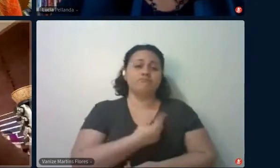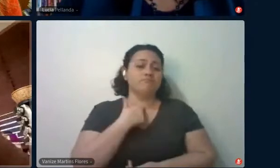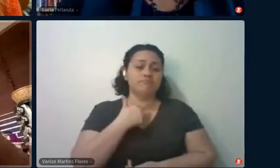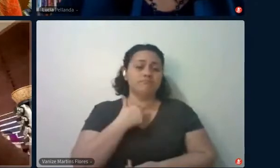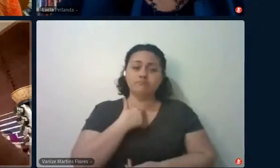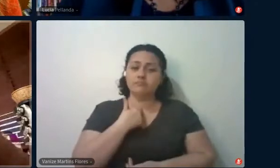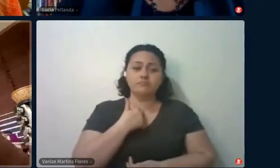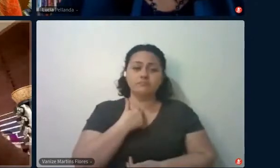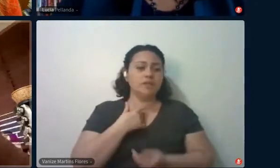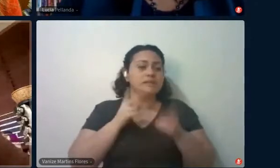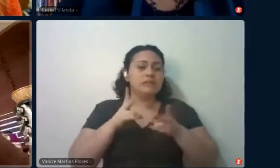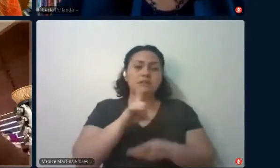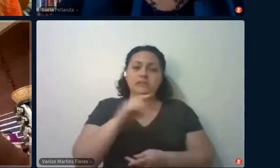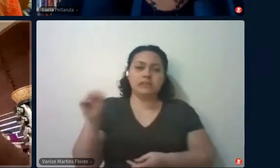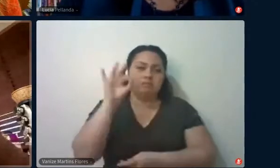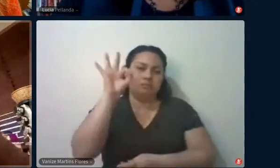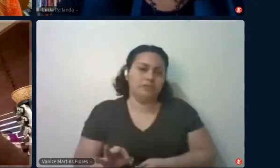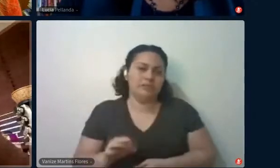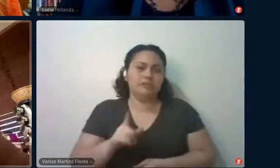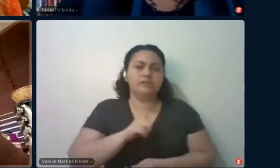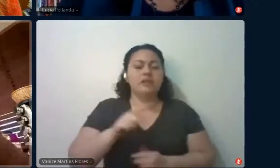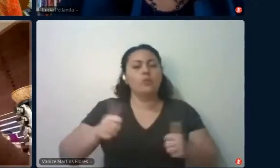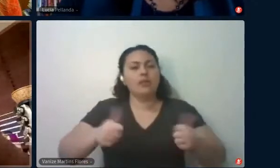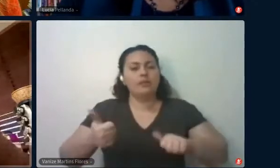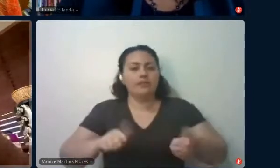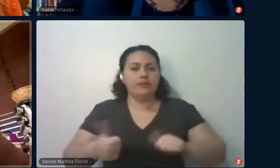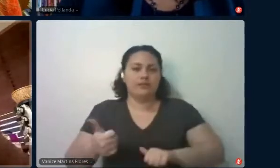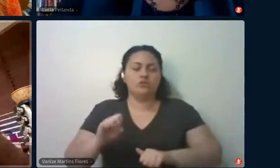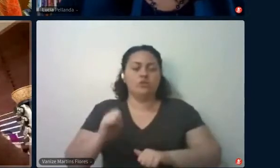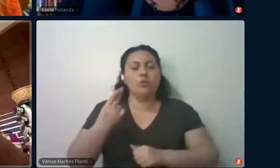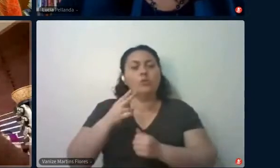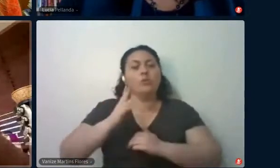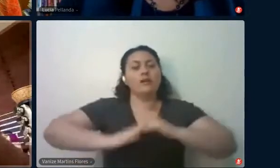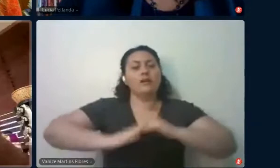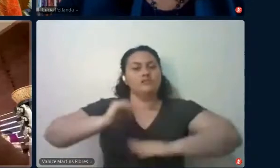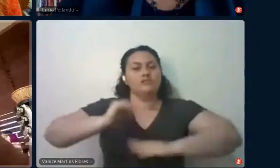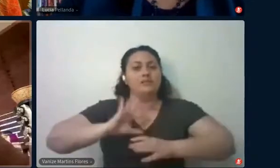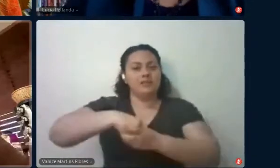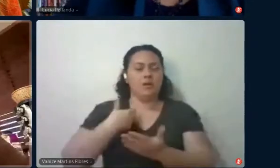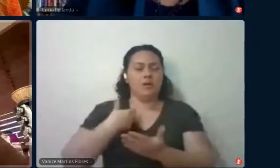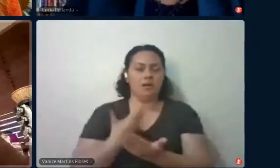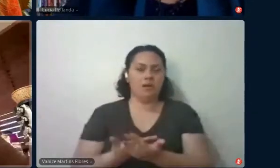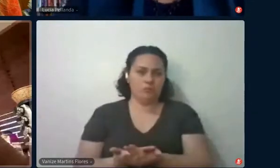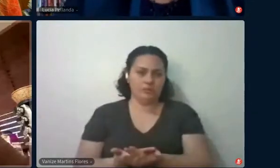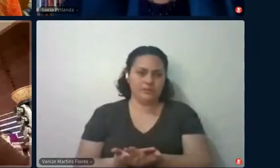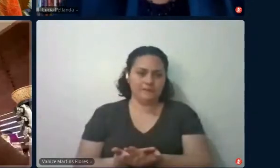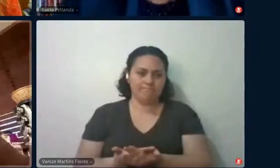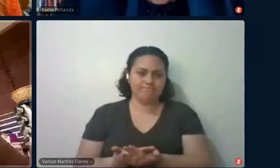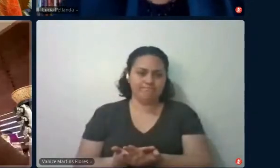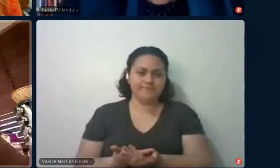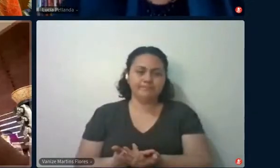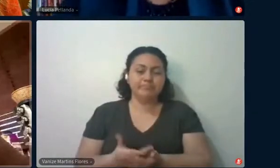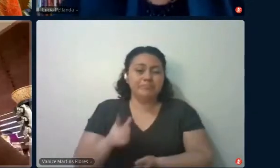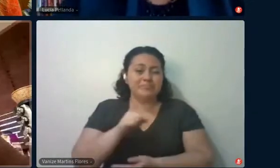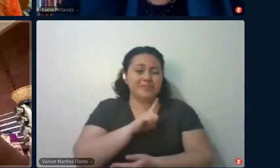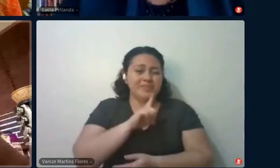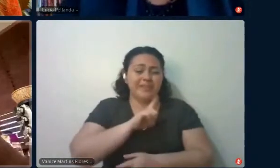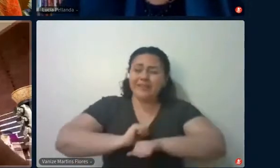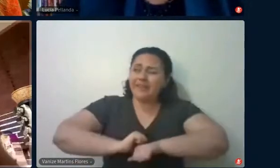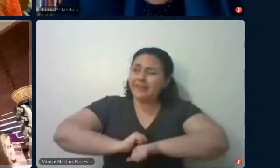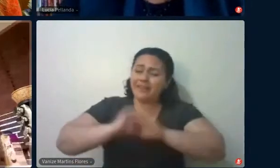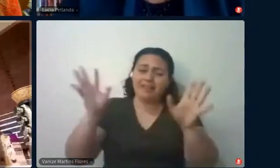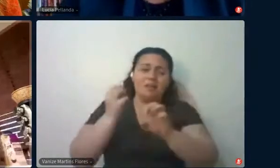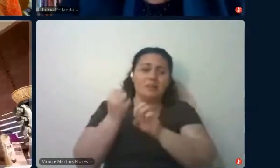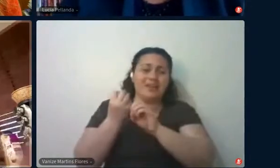da atividade, da qualidade da atividade em sala de aula. O que fica muito claro na educação à distância é que ela